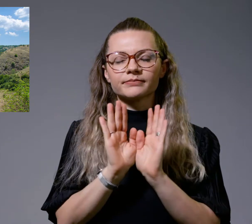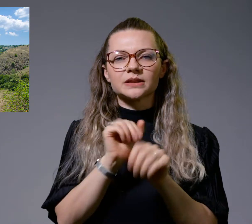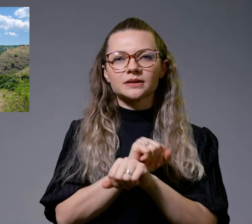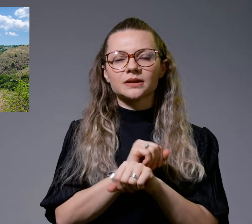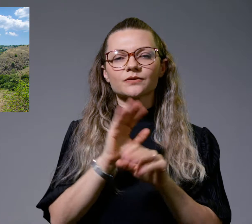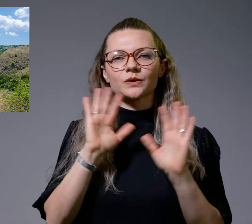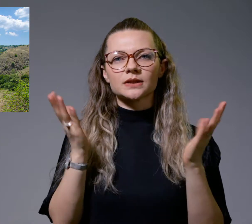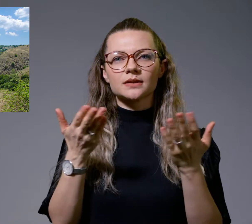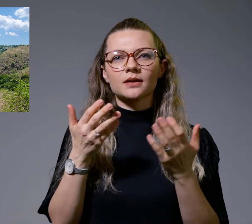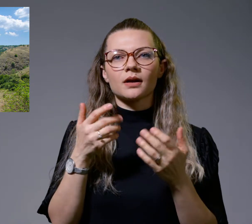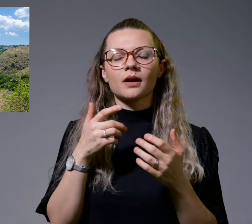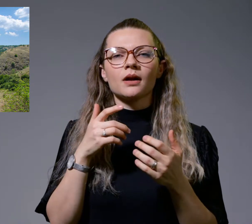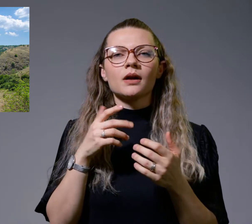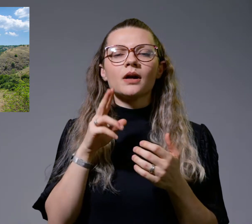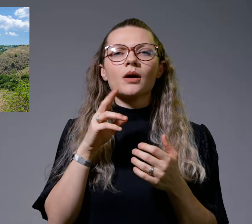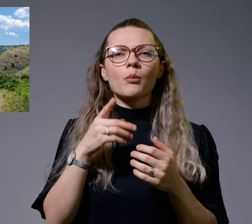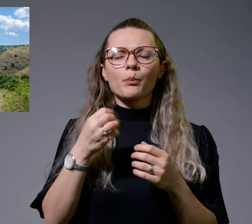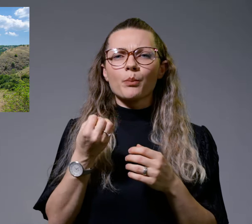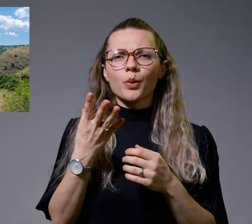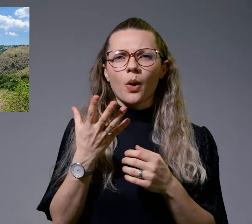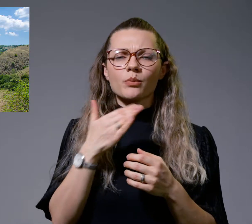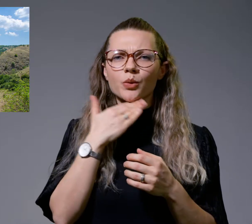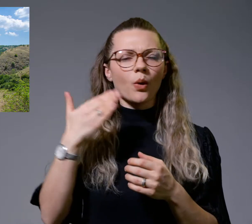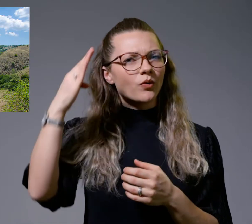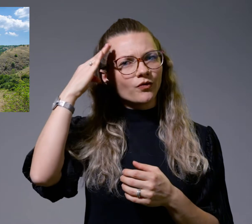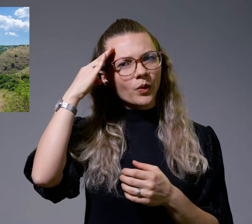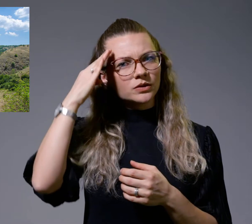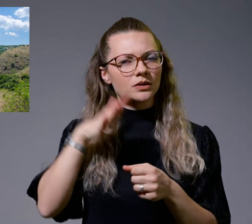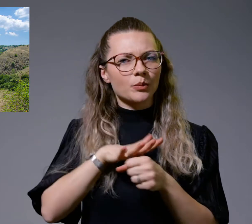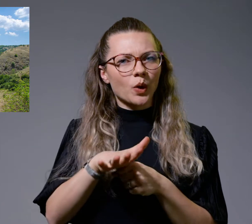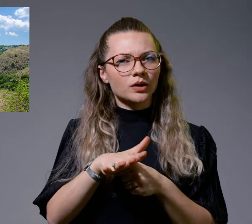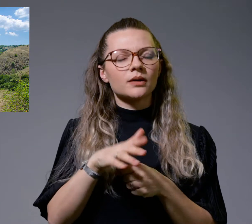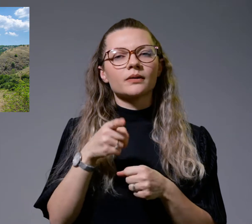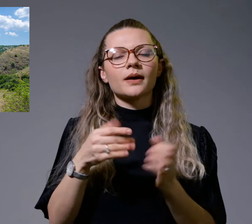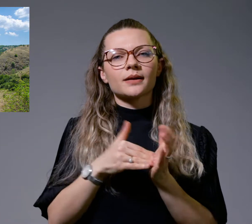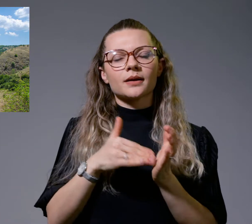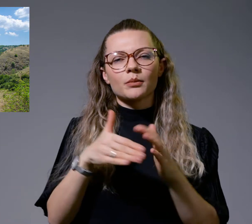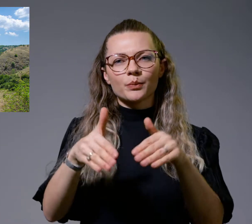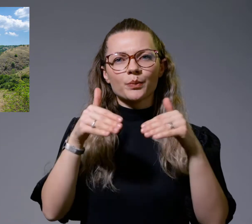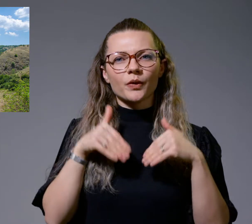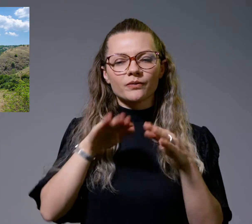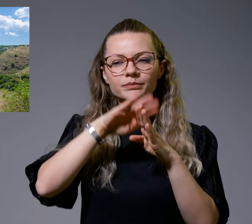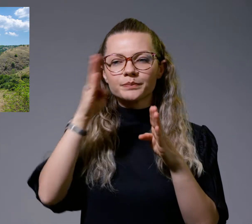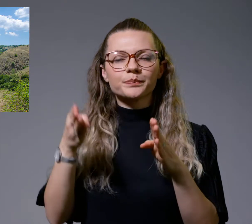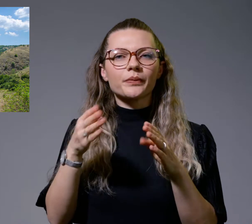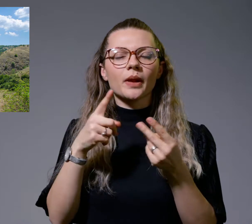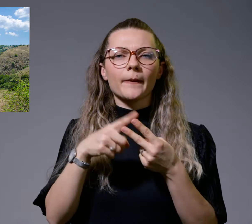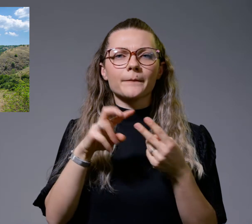од далеку побројна војска, пошто морале да се повлечат во тврдината Пешта. Во тврдината